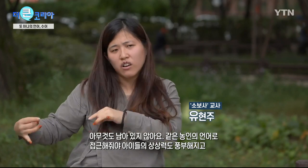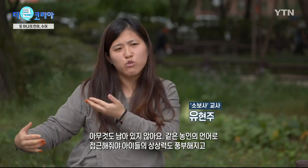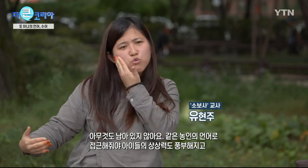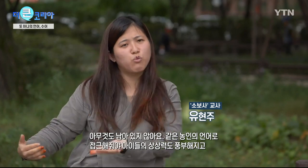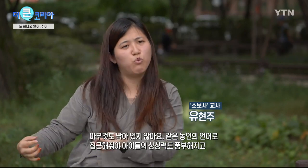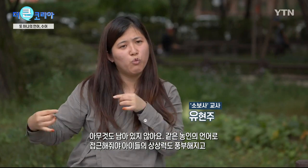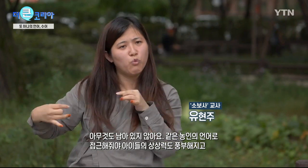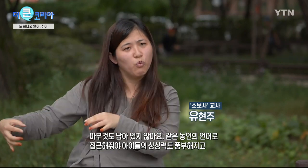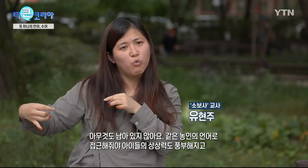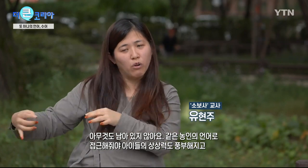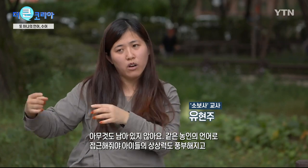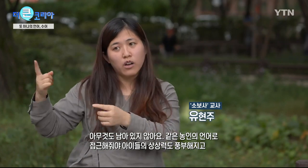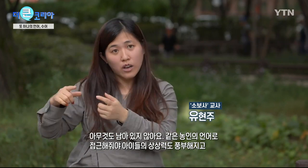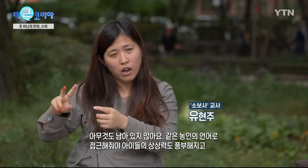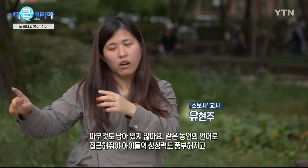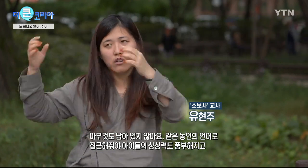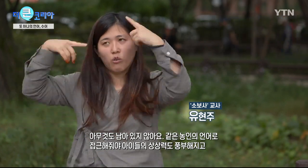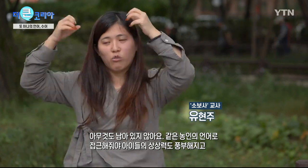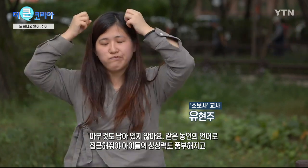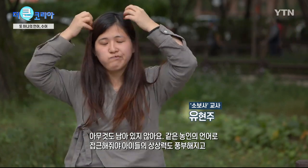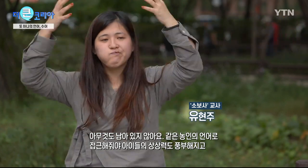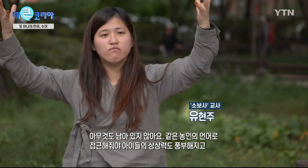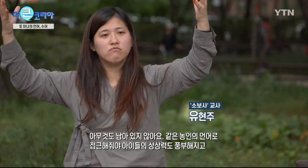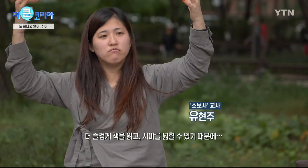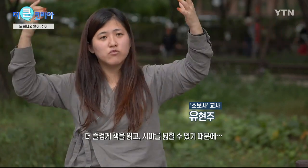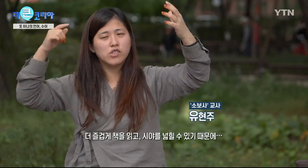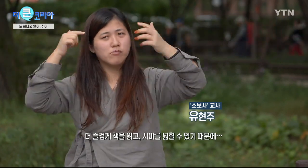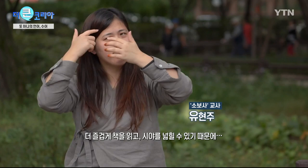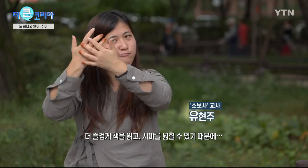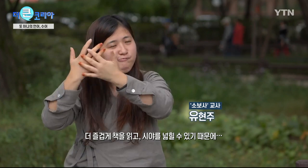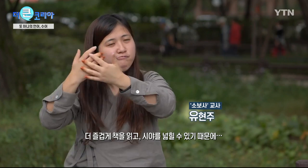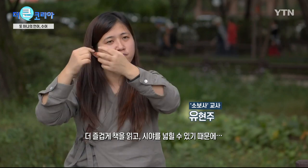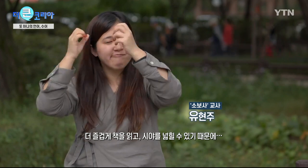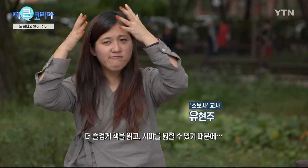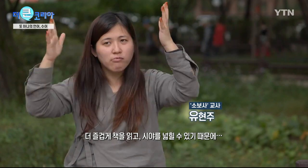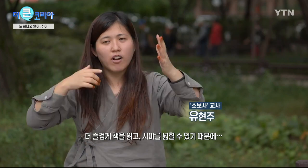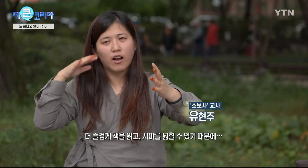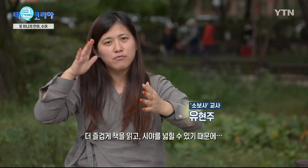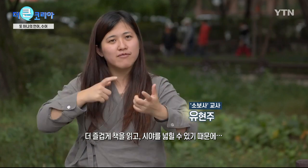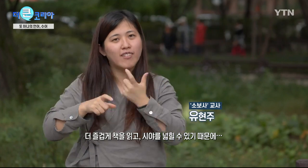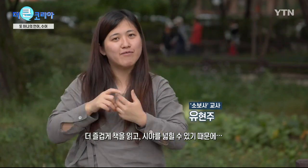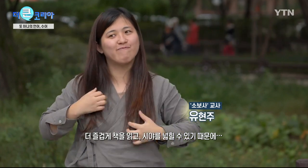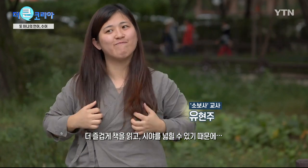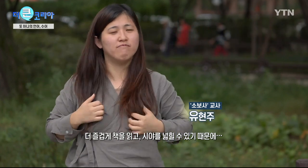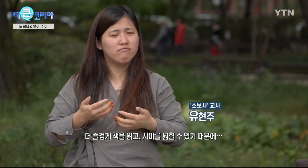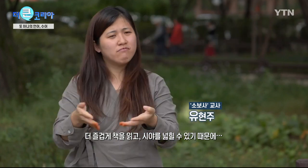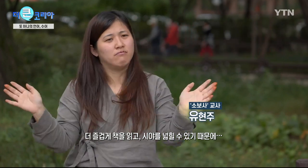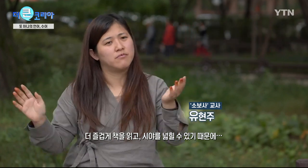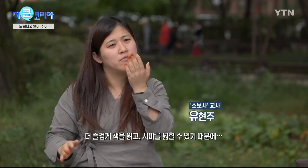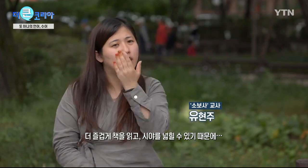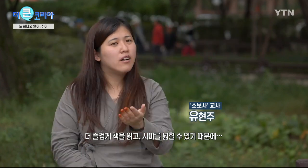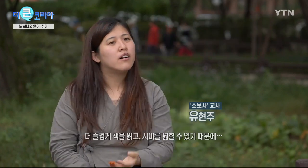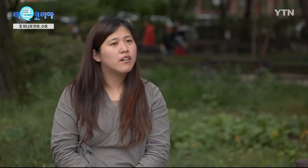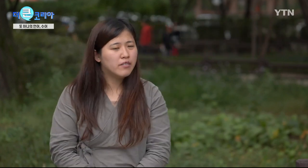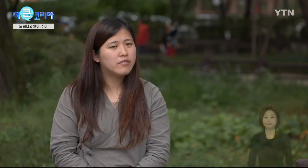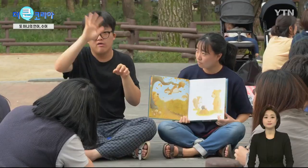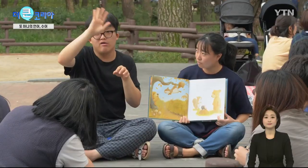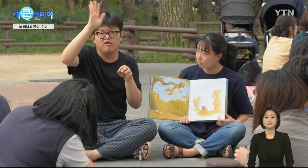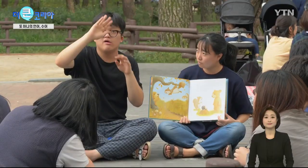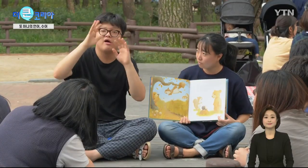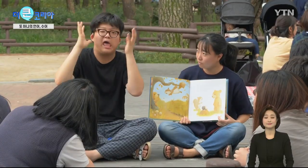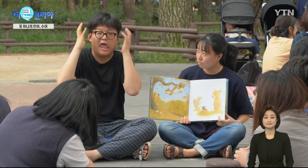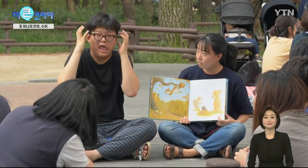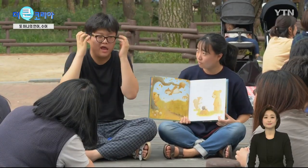언어로 접근해줘야 아이들의 상상력도 풍부해지고 더 즐겁게 책을 읽고 시야를 넓힐 수 있기 때문에